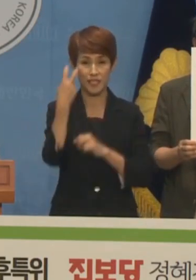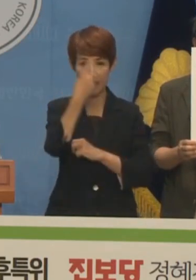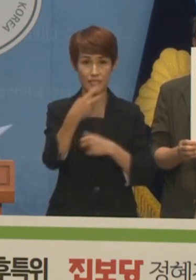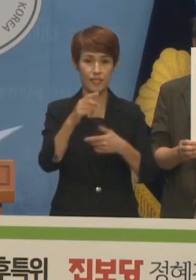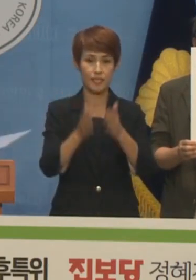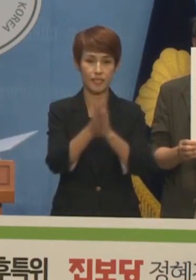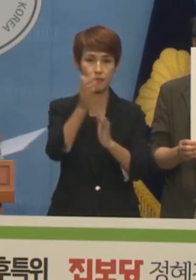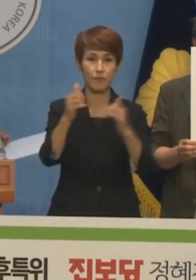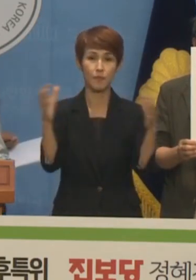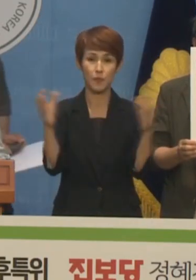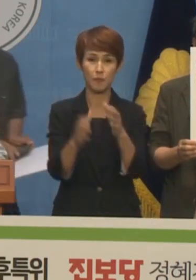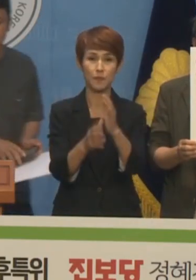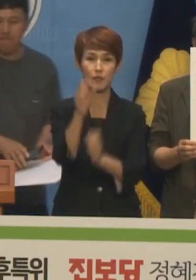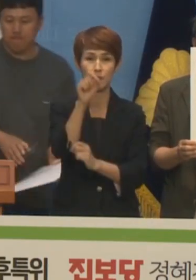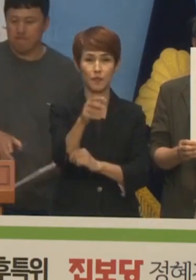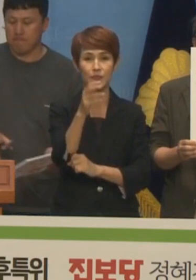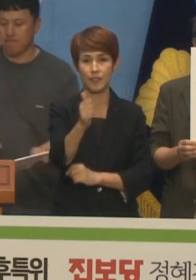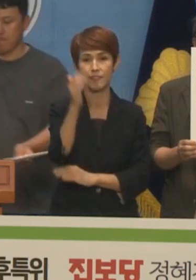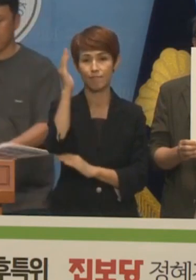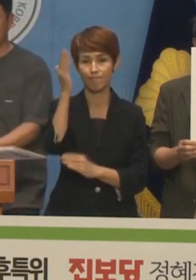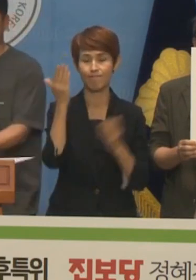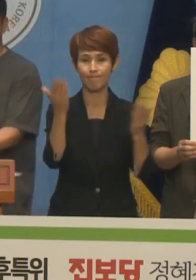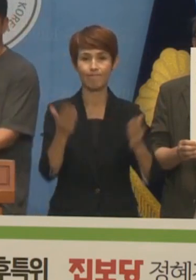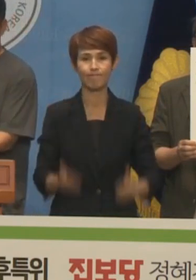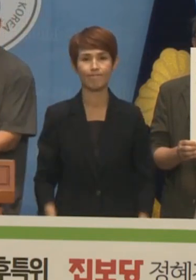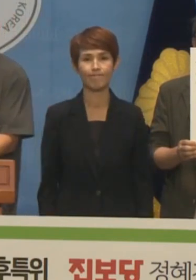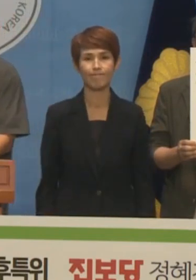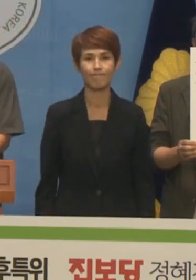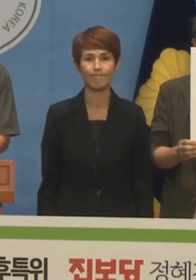예, 말씀 있겠습니다.